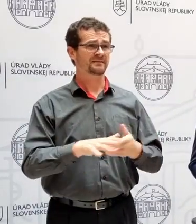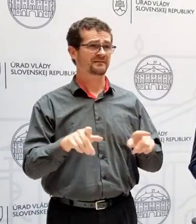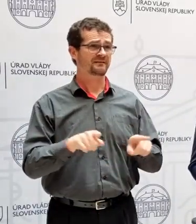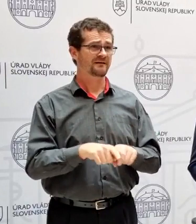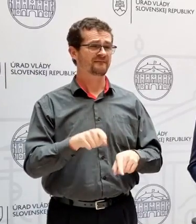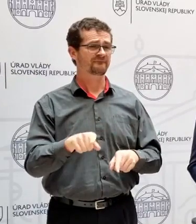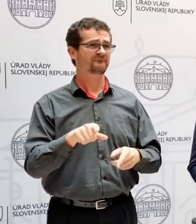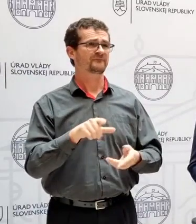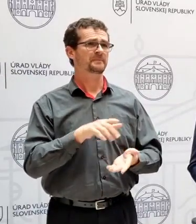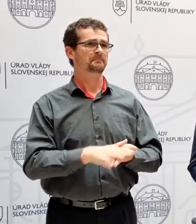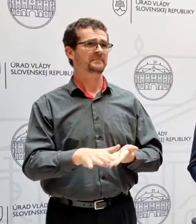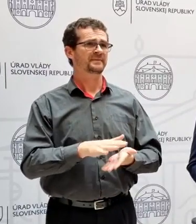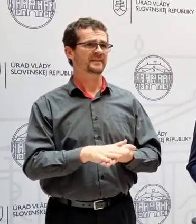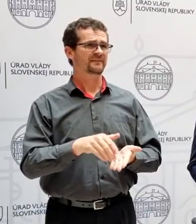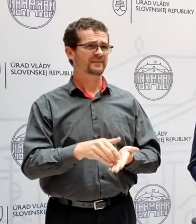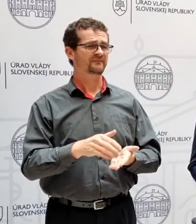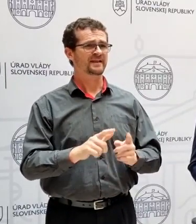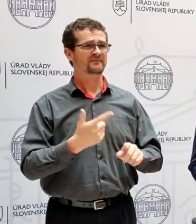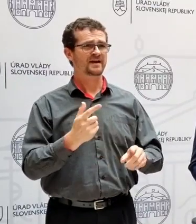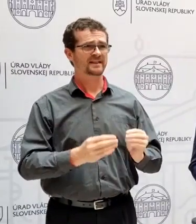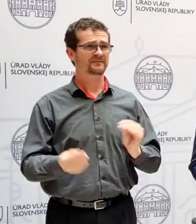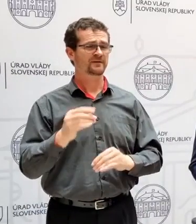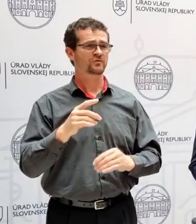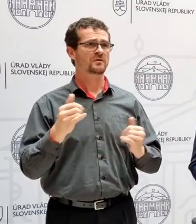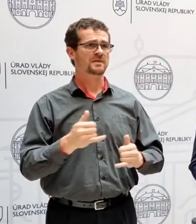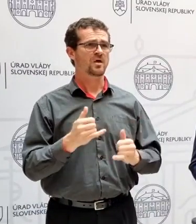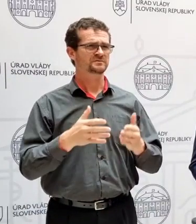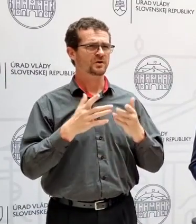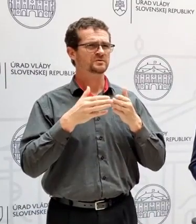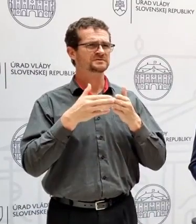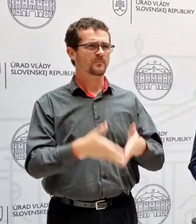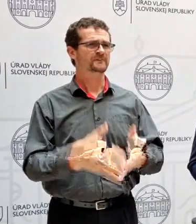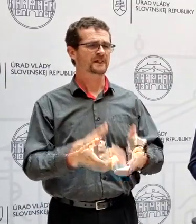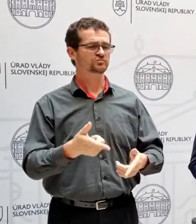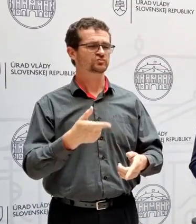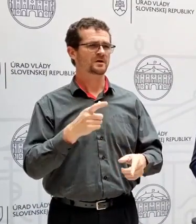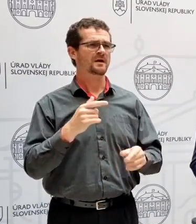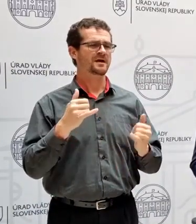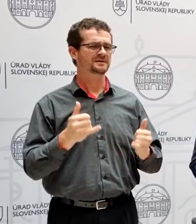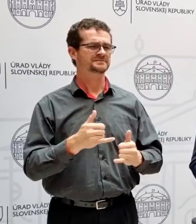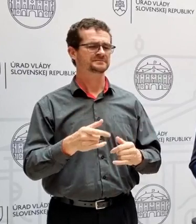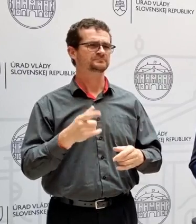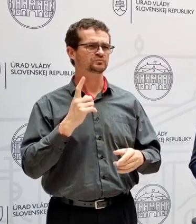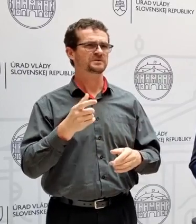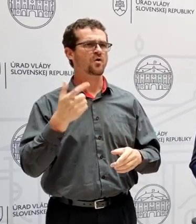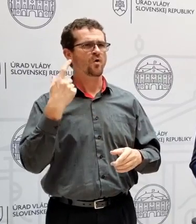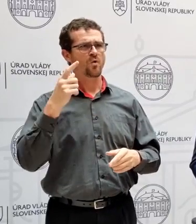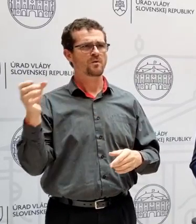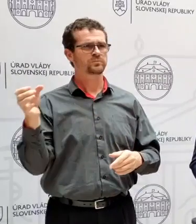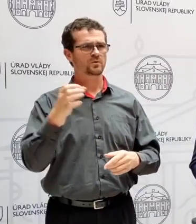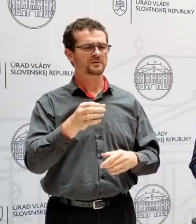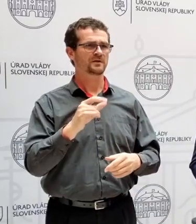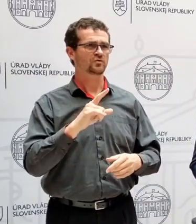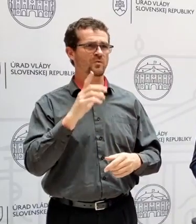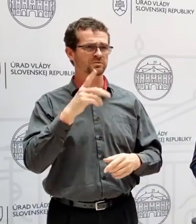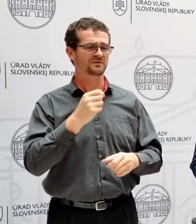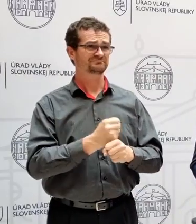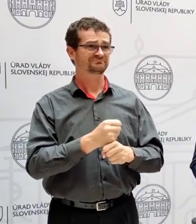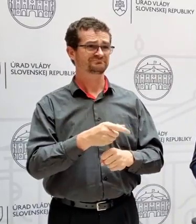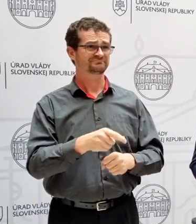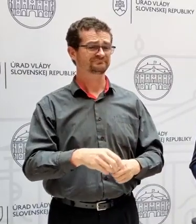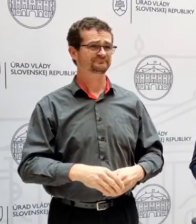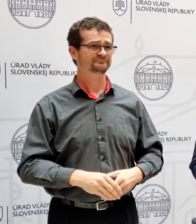tak miniete alebo zaplatíte dvakrát viac, tak to je naozaj samovražedná misia a bude to vyžadovať naozaj odborníka, ktorý si to trúfne. Jak